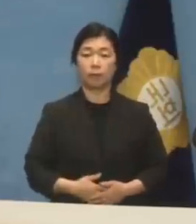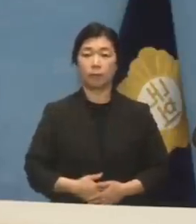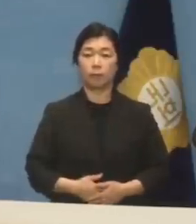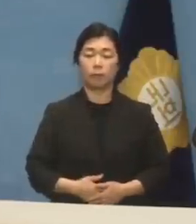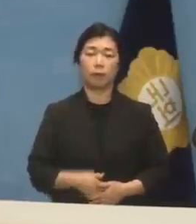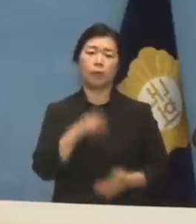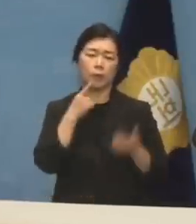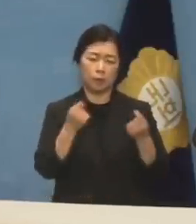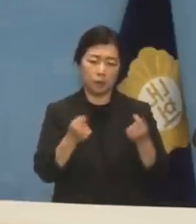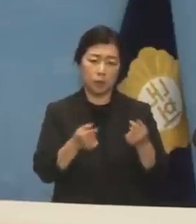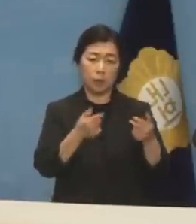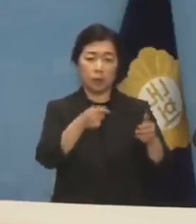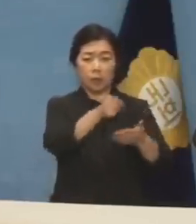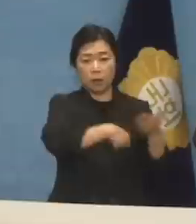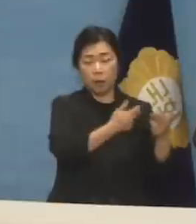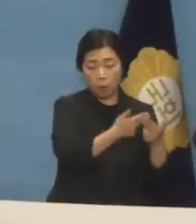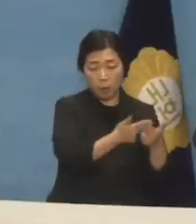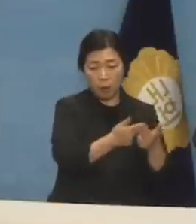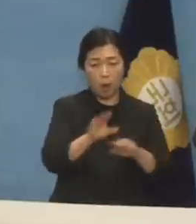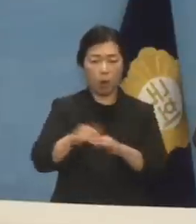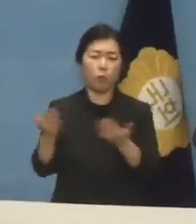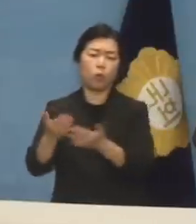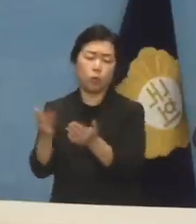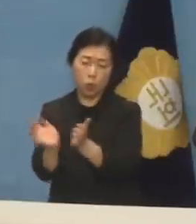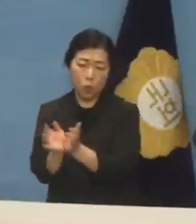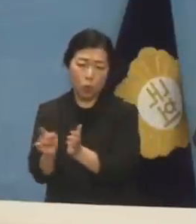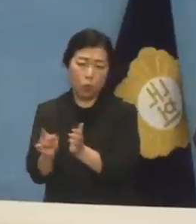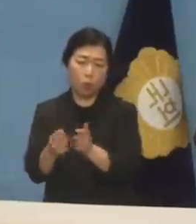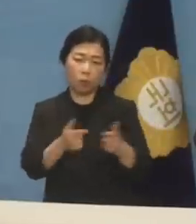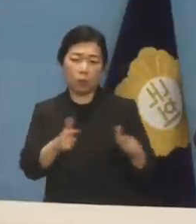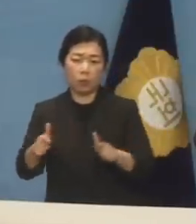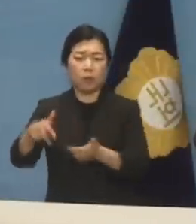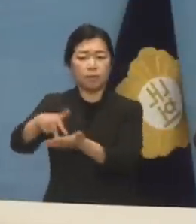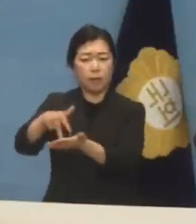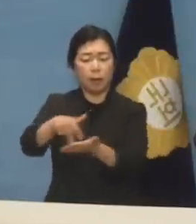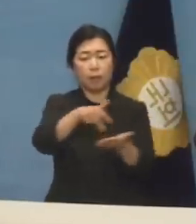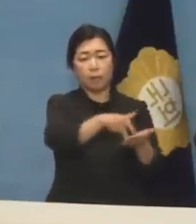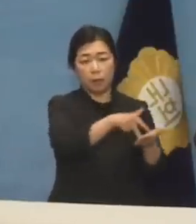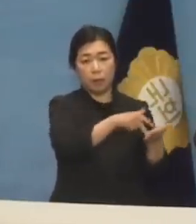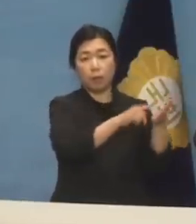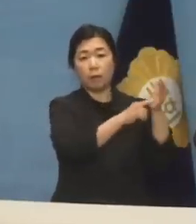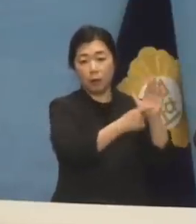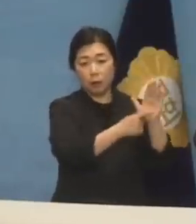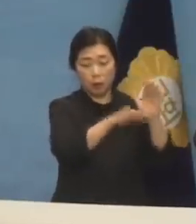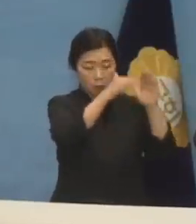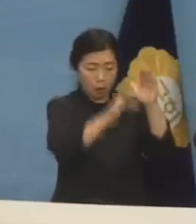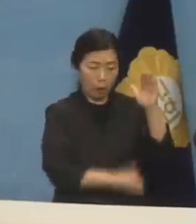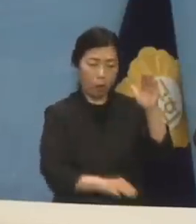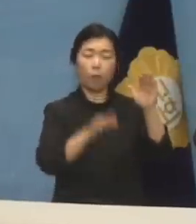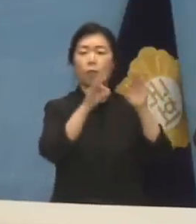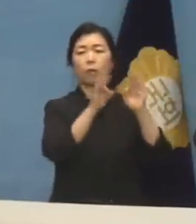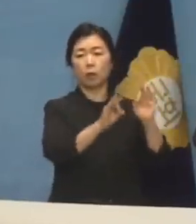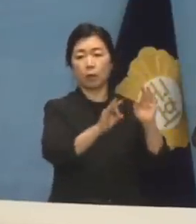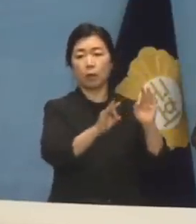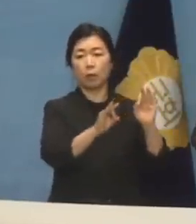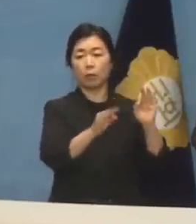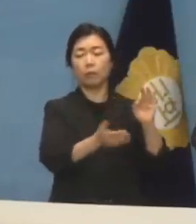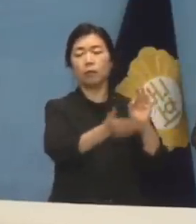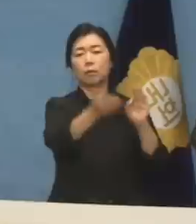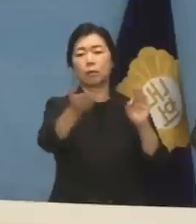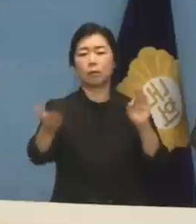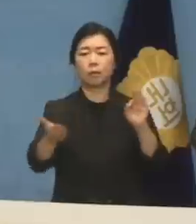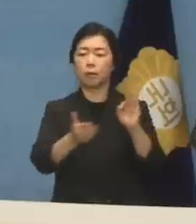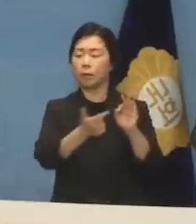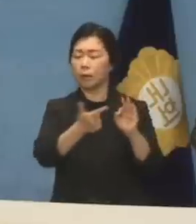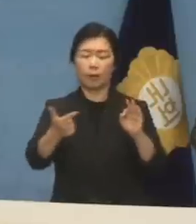네, 기자협회라든지 언론노조 우리 기자분들 단체들이 낸 입장이나 기사를 보니까 기자님들께서도